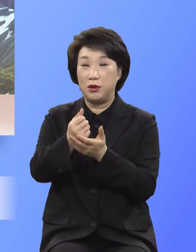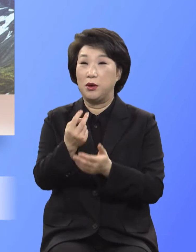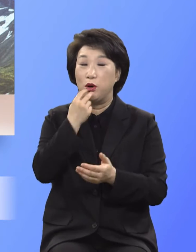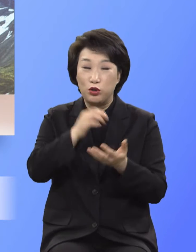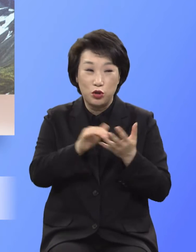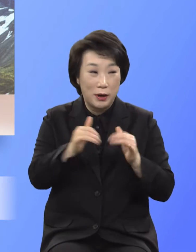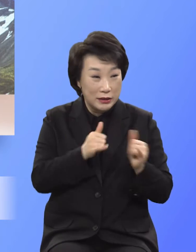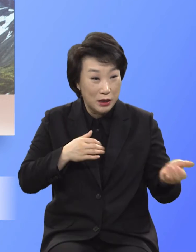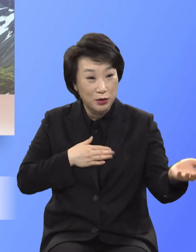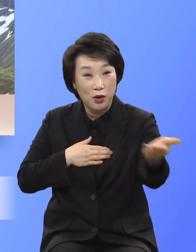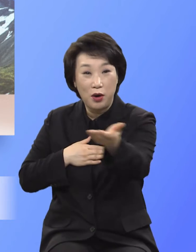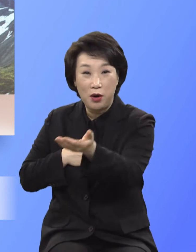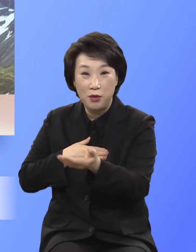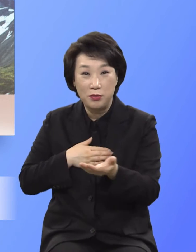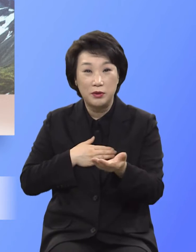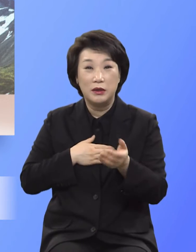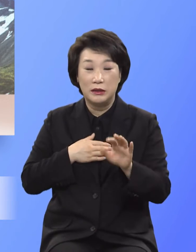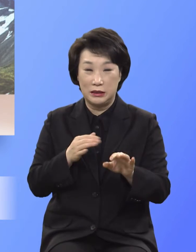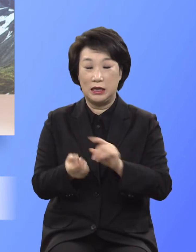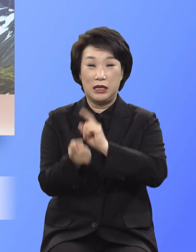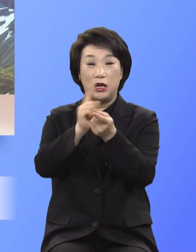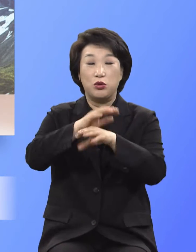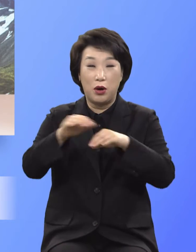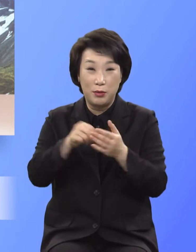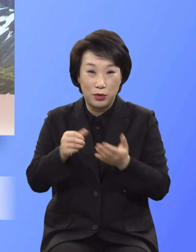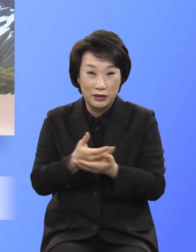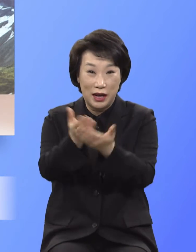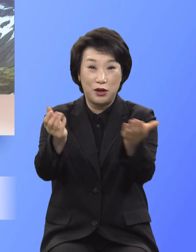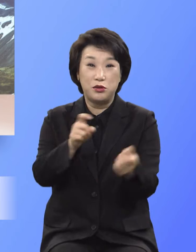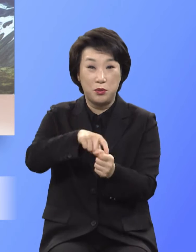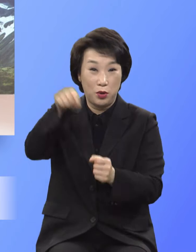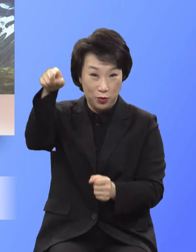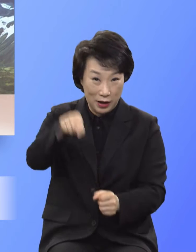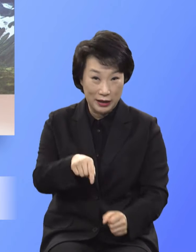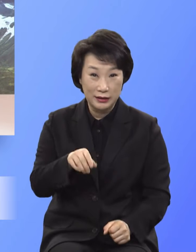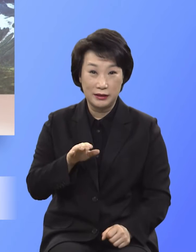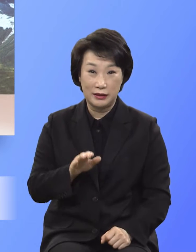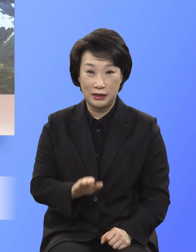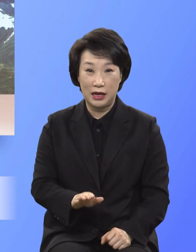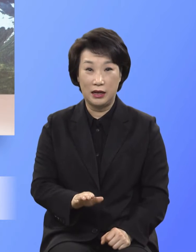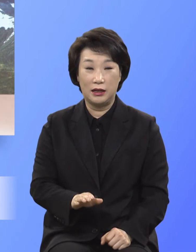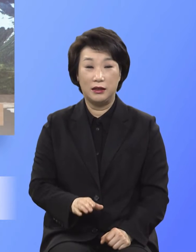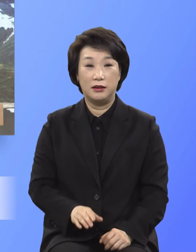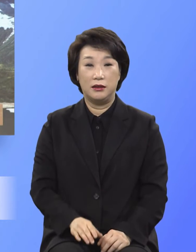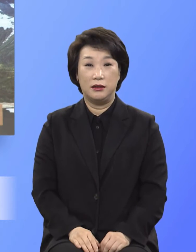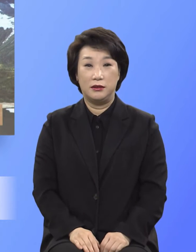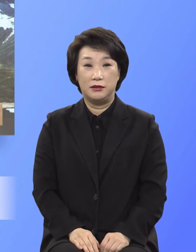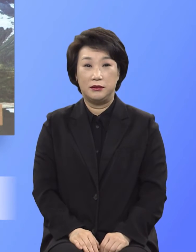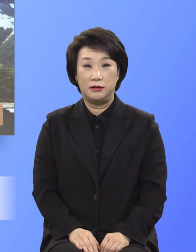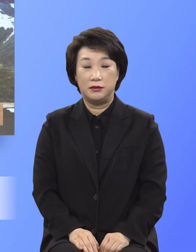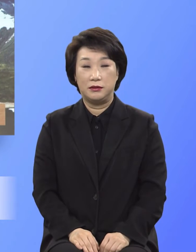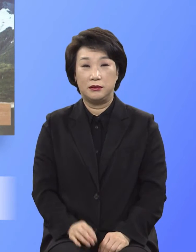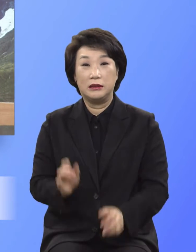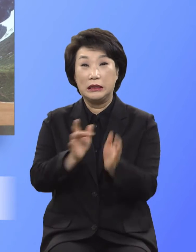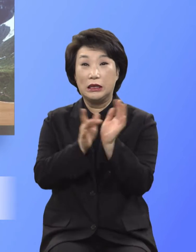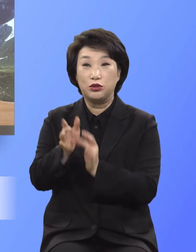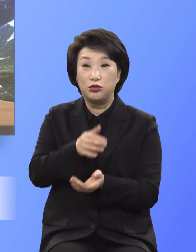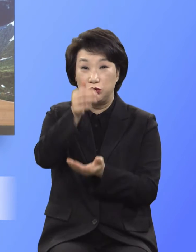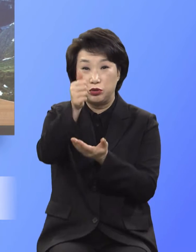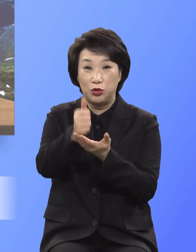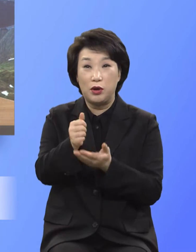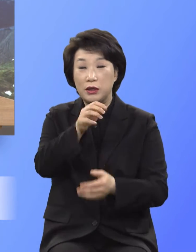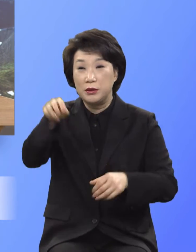목숨을 많은 사람의 대속물로 주려 함이니라. 예수